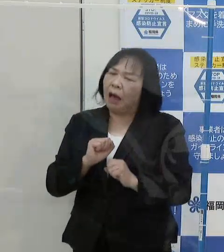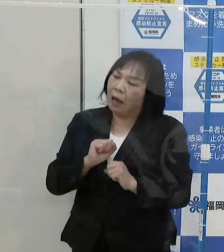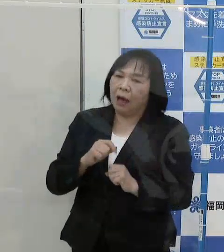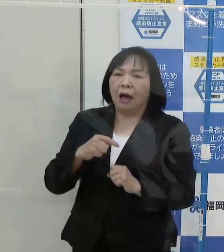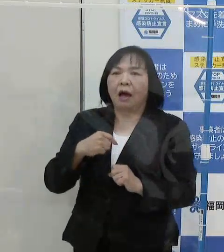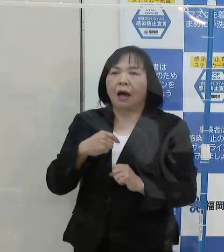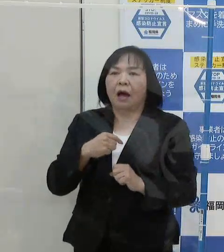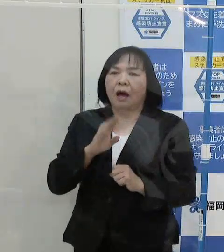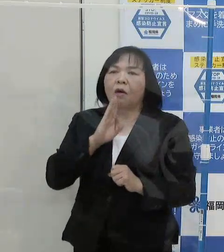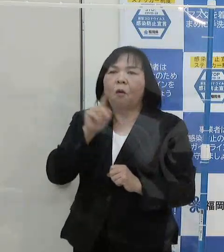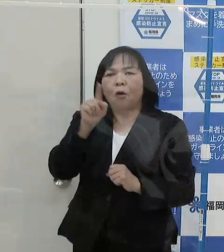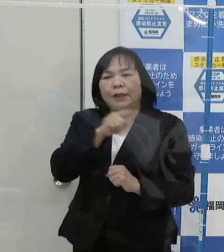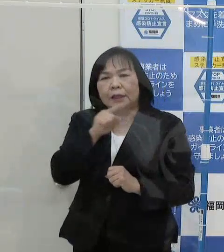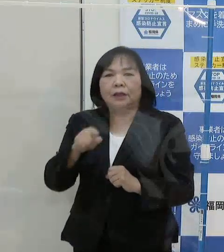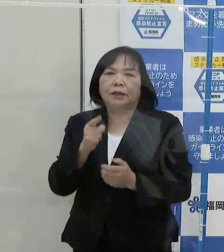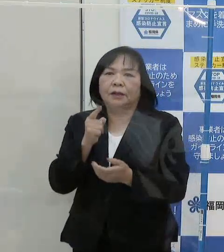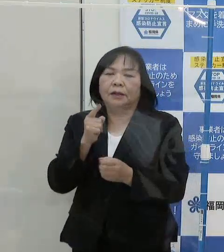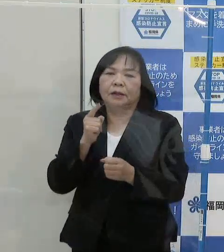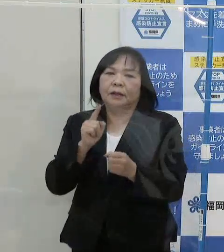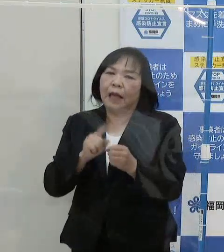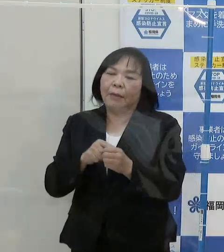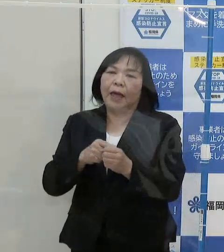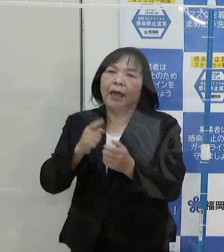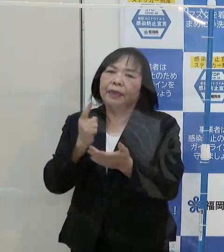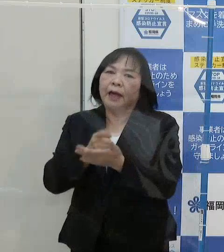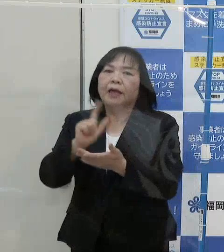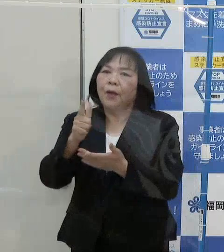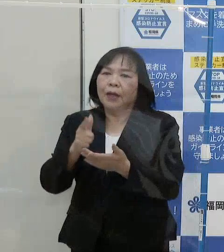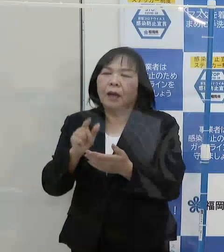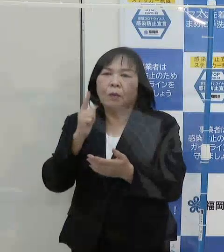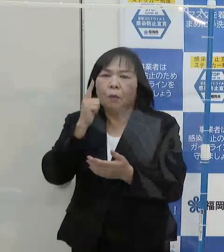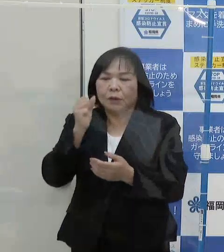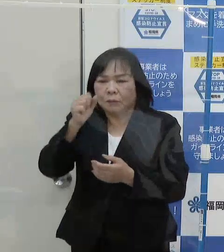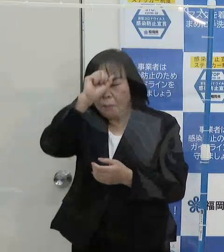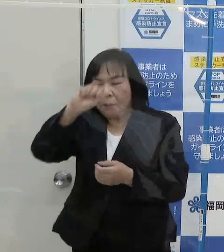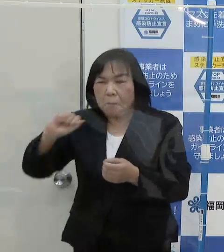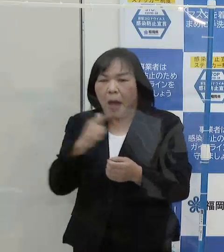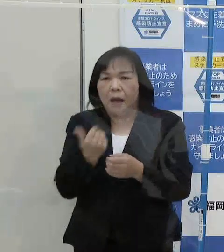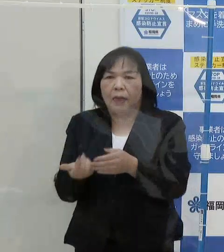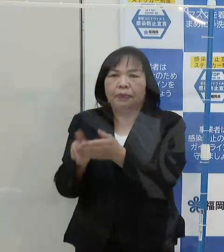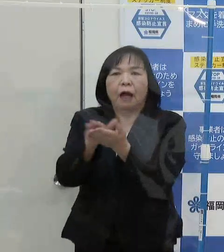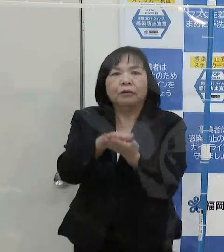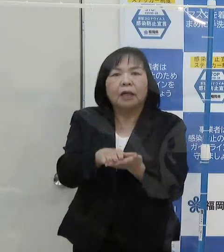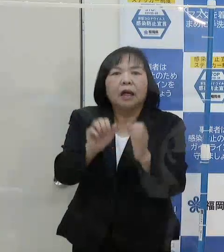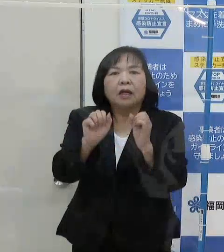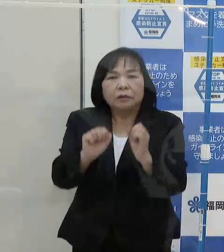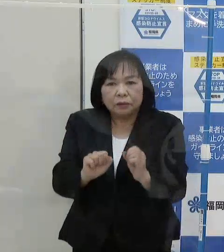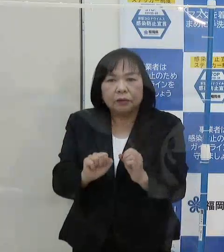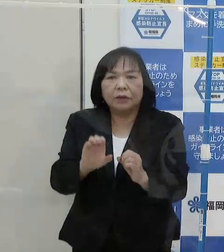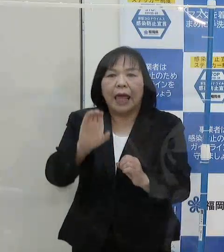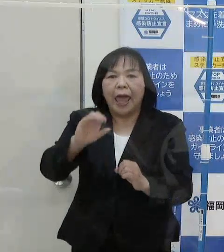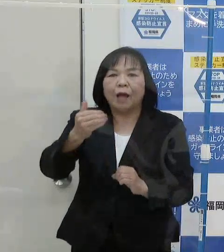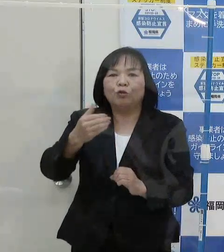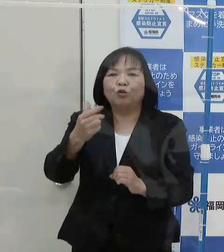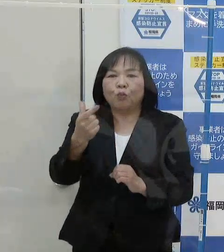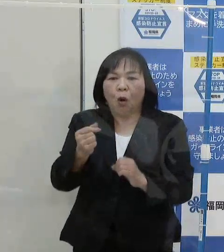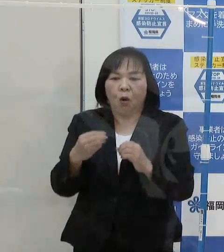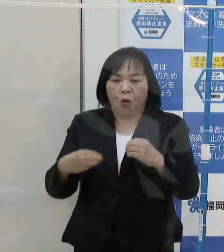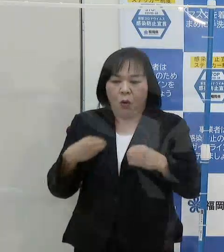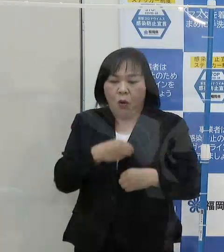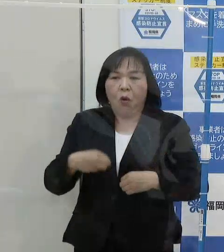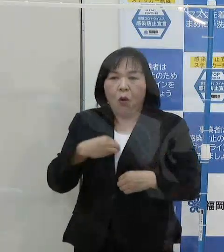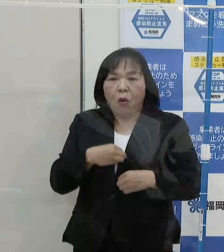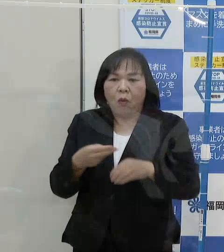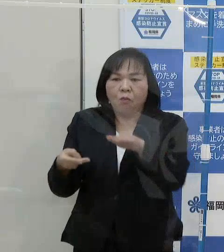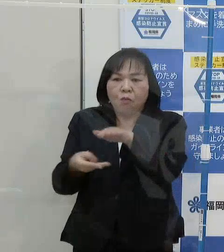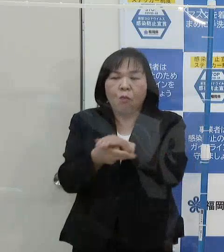のためだけではなくて、いわゆる急変をしてお亡くなりになった方も、エクモのお世話になった方もいらっしゃるわ